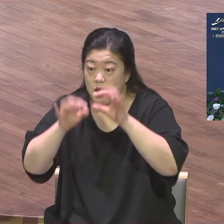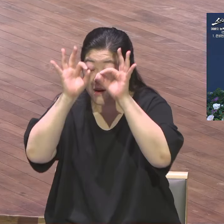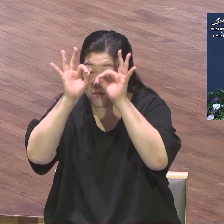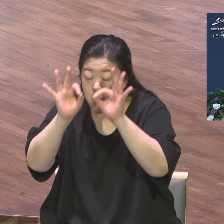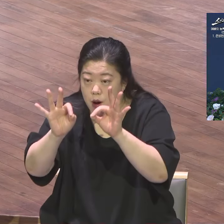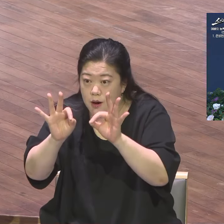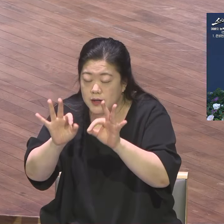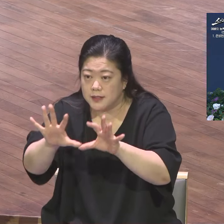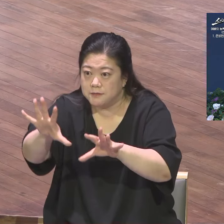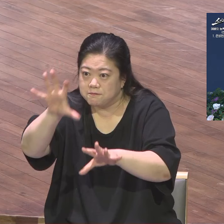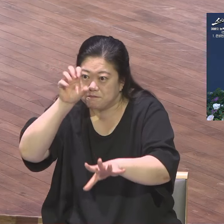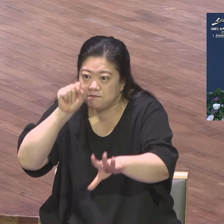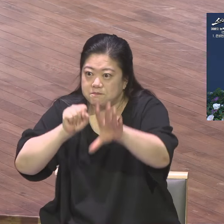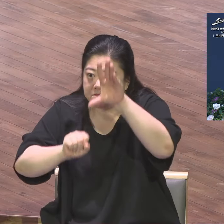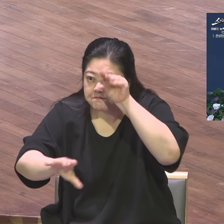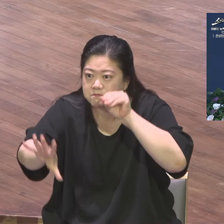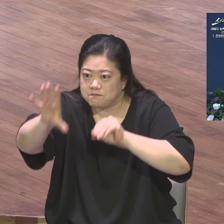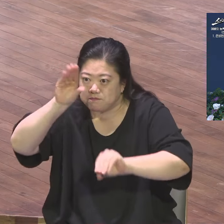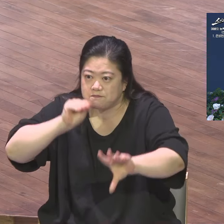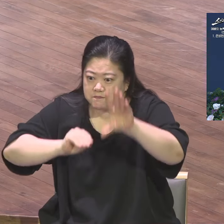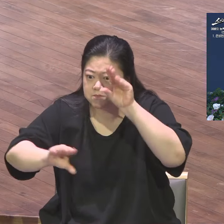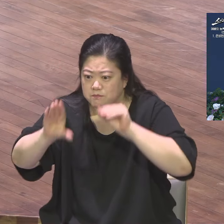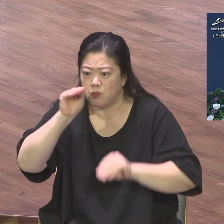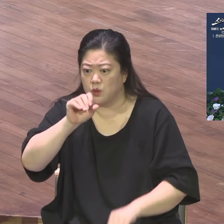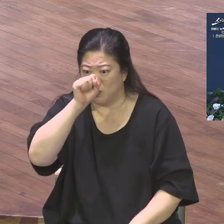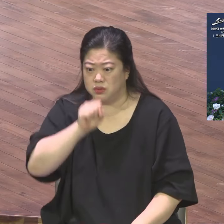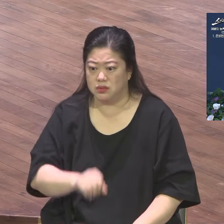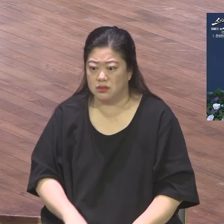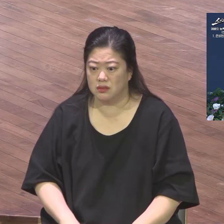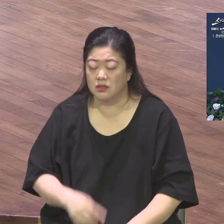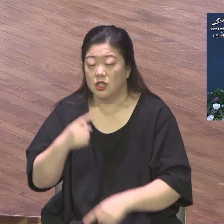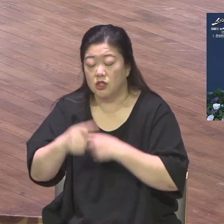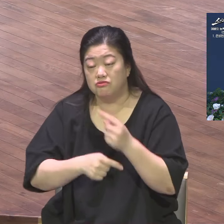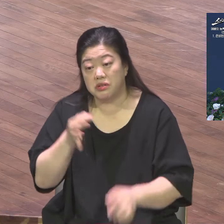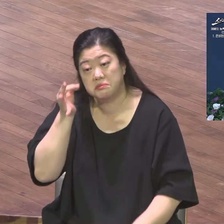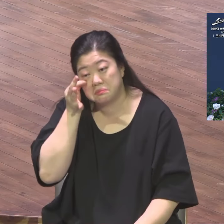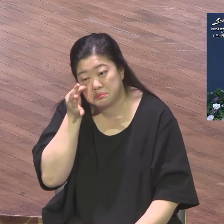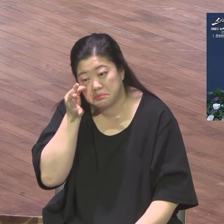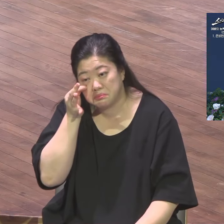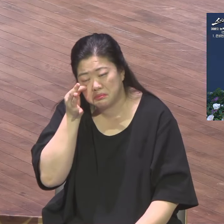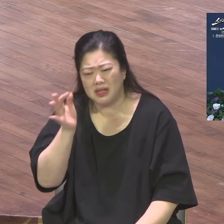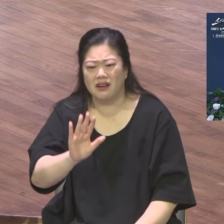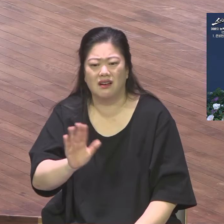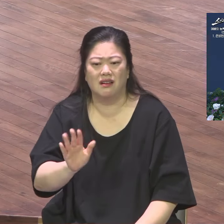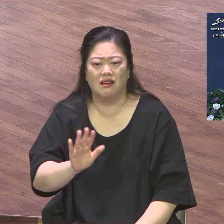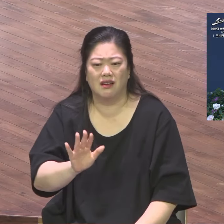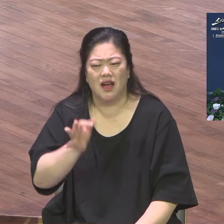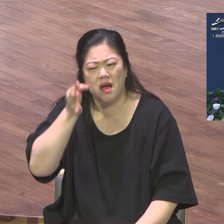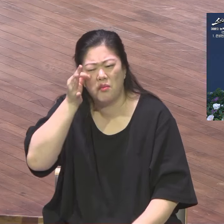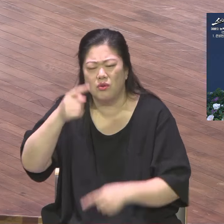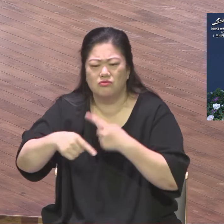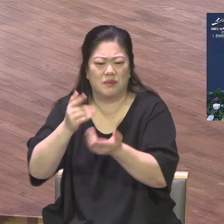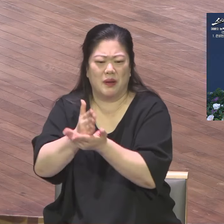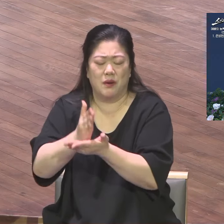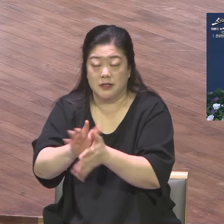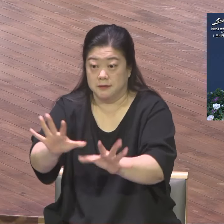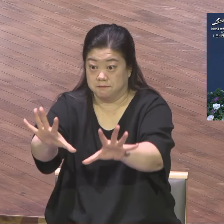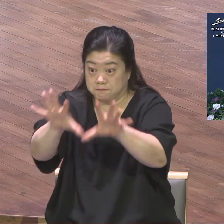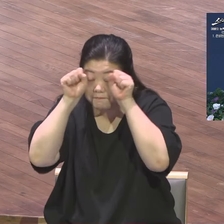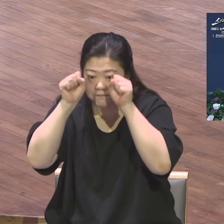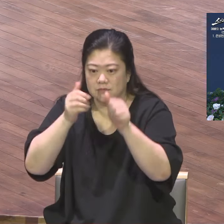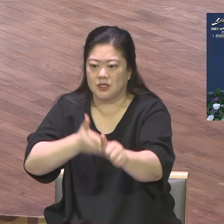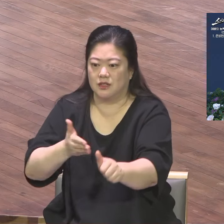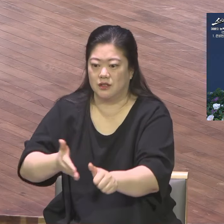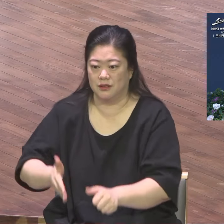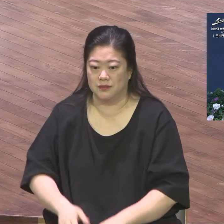그랬어요. 듣는 마음. 이게 지혜로운 마음으로 번역이 됐는데요. 듣는 마음. 하나님의 말씀을